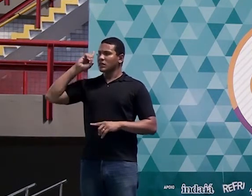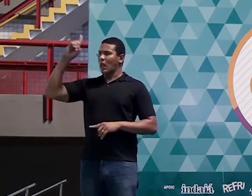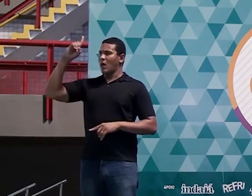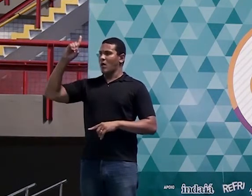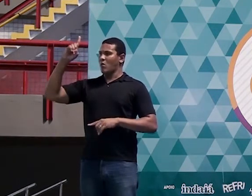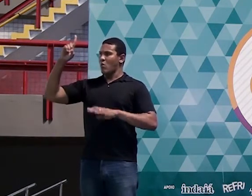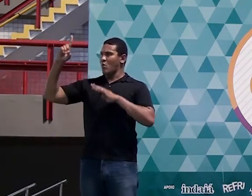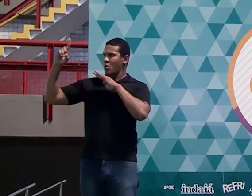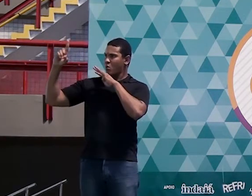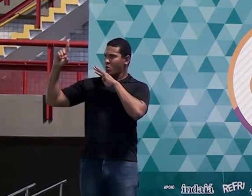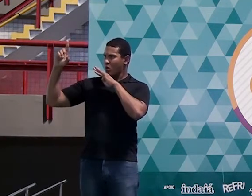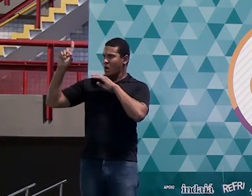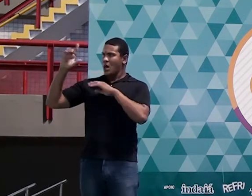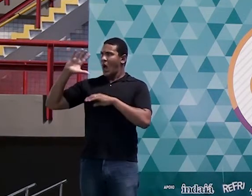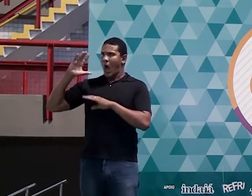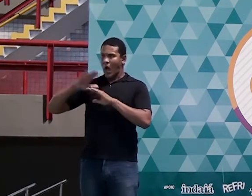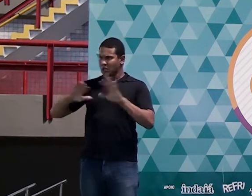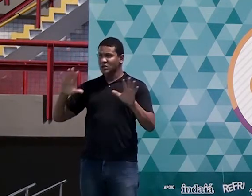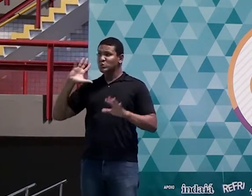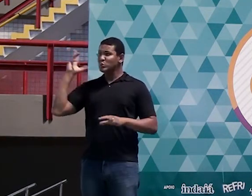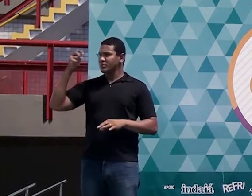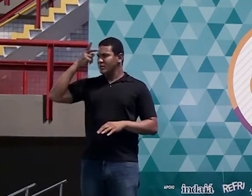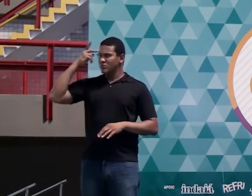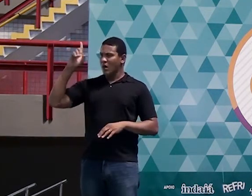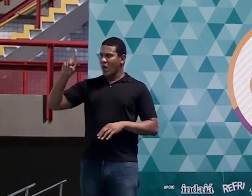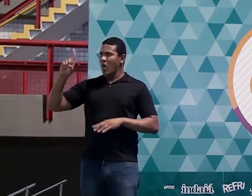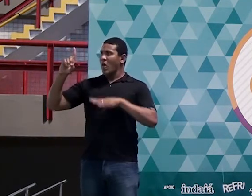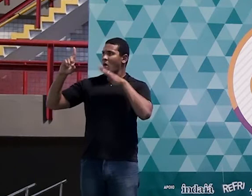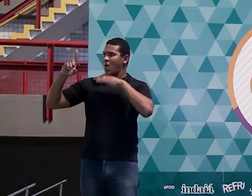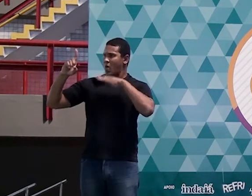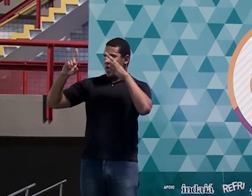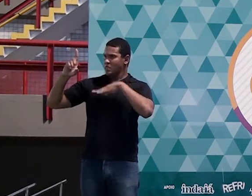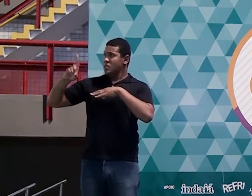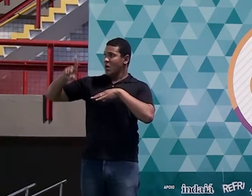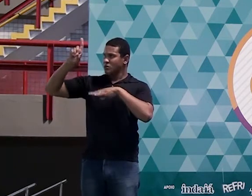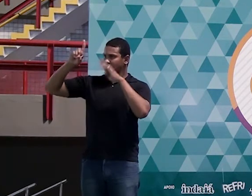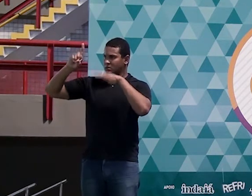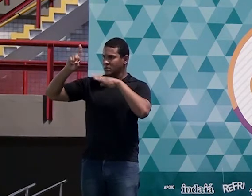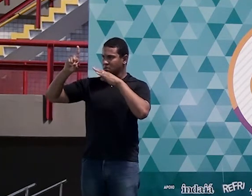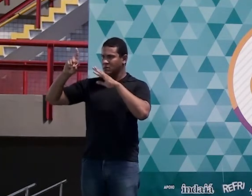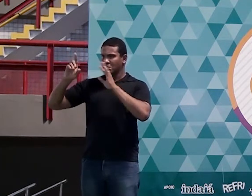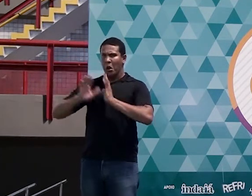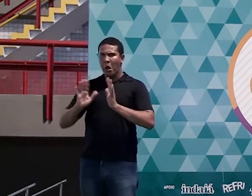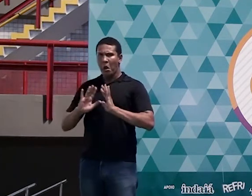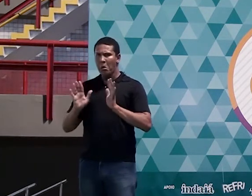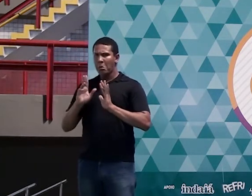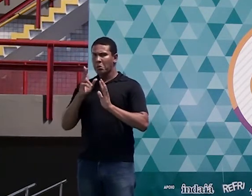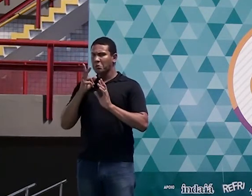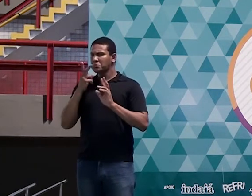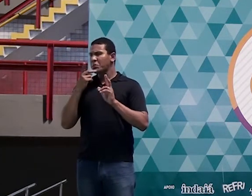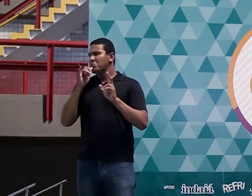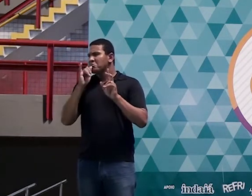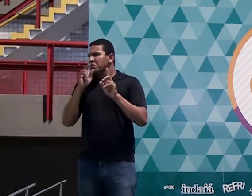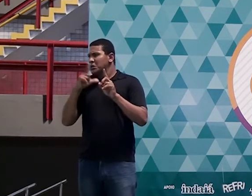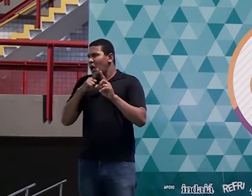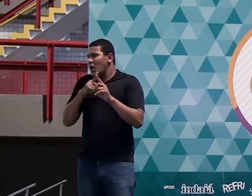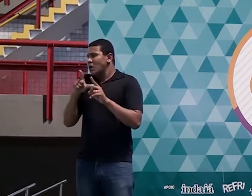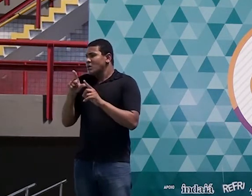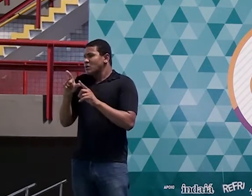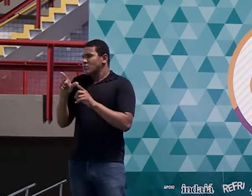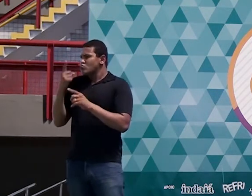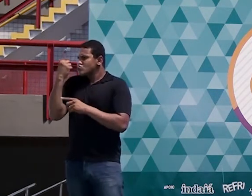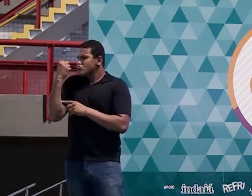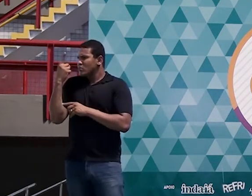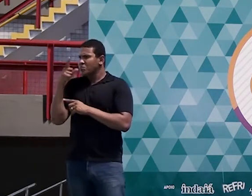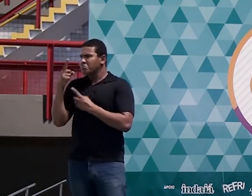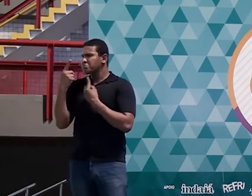Predomina a visão teocêntrica. Quando eu digo predomina, existe algum grupo que era contra a visão teocêntrica? Sim. Que grupo era esse? A